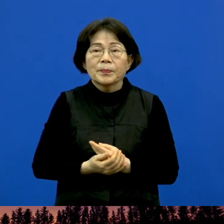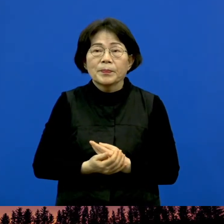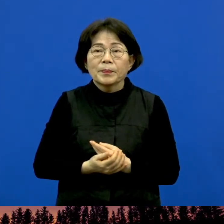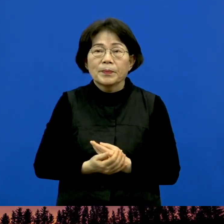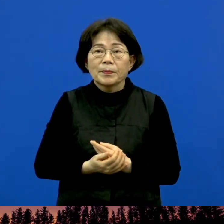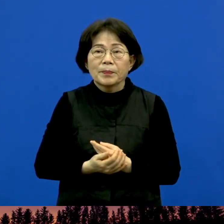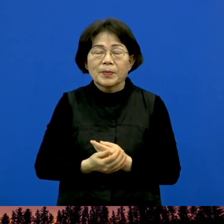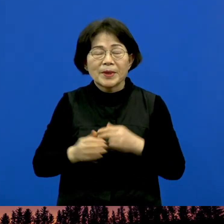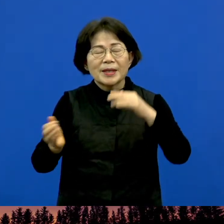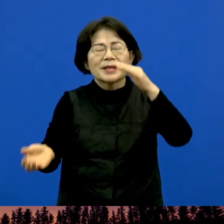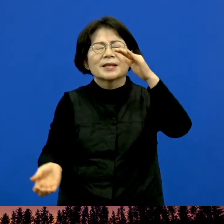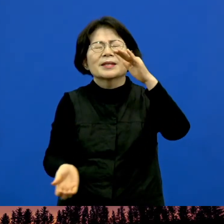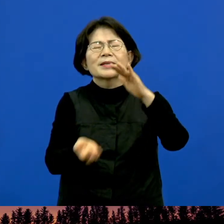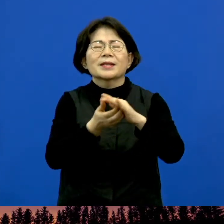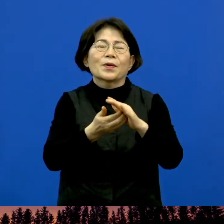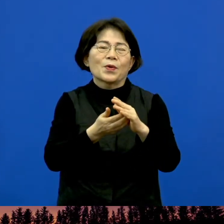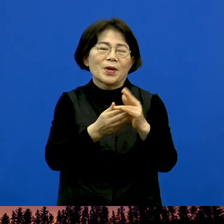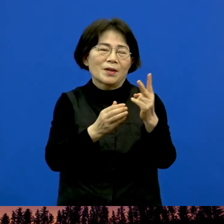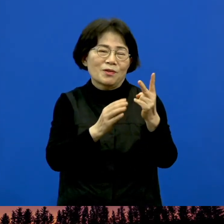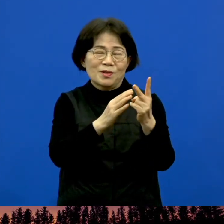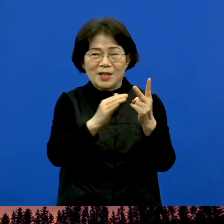그건 최상입니다.